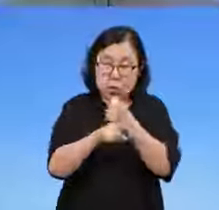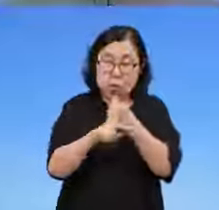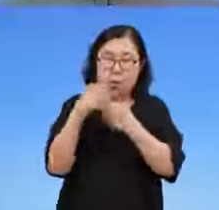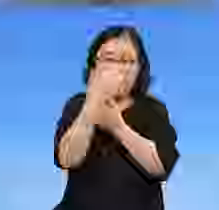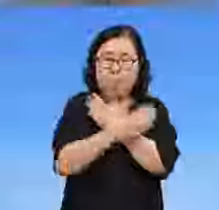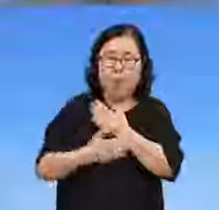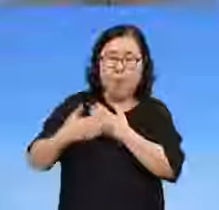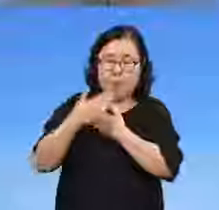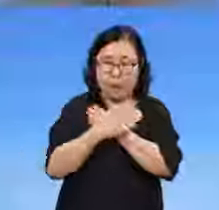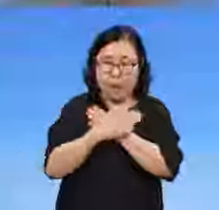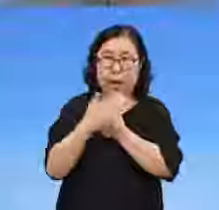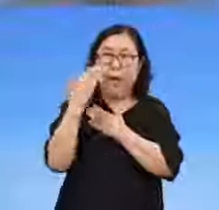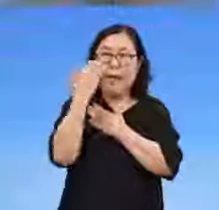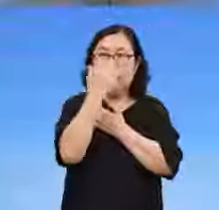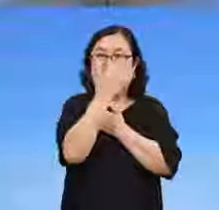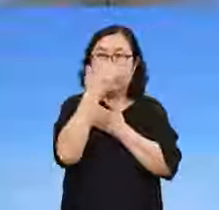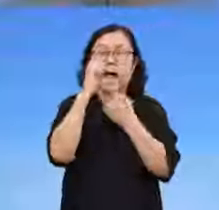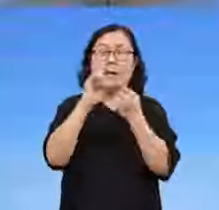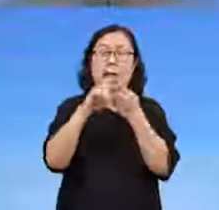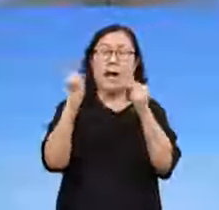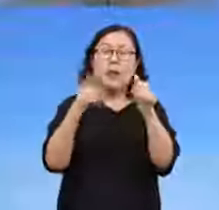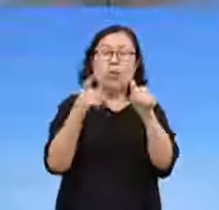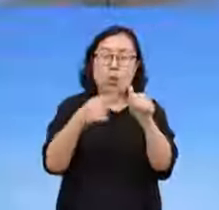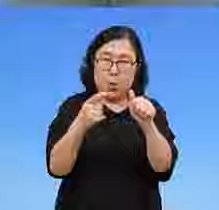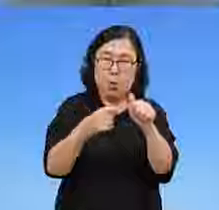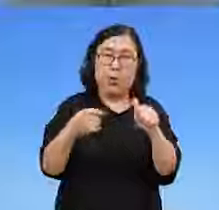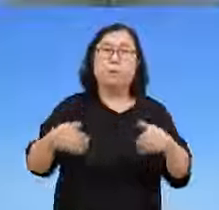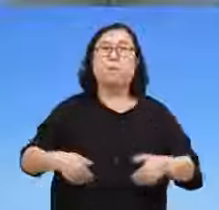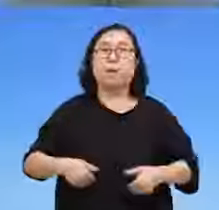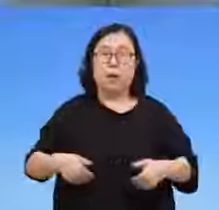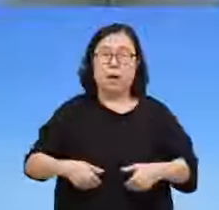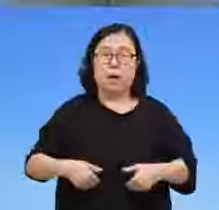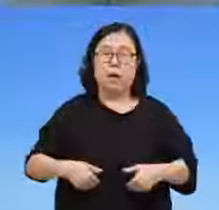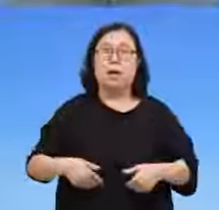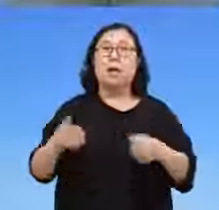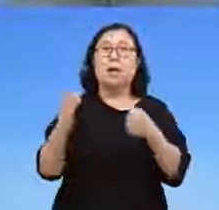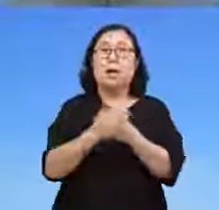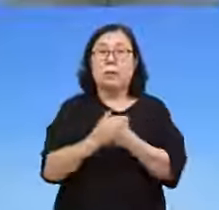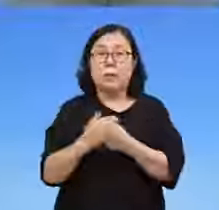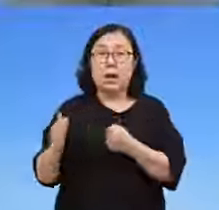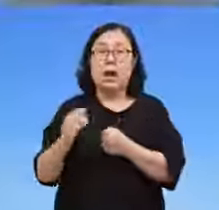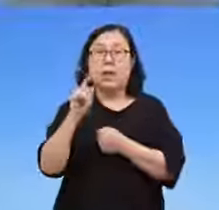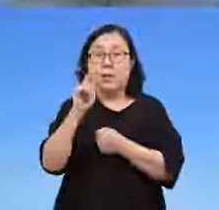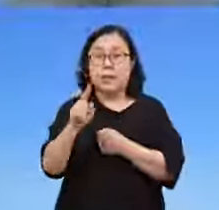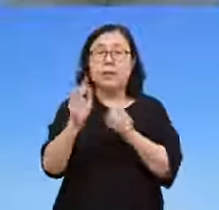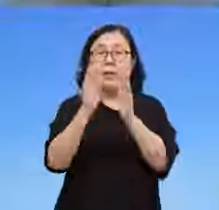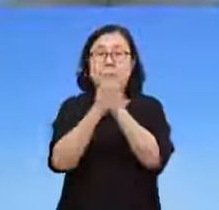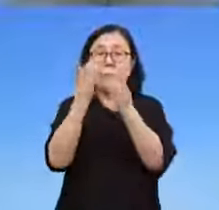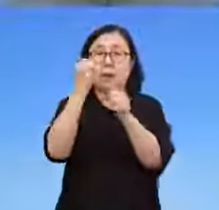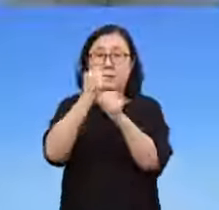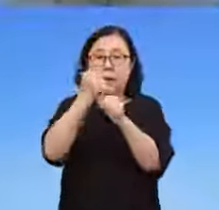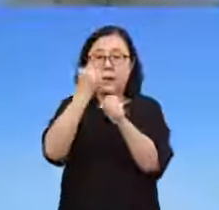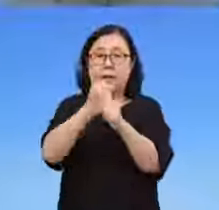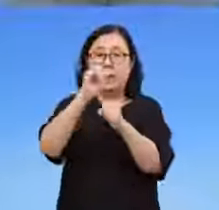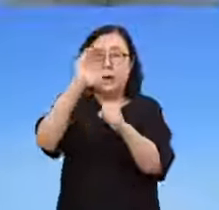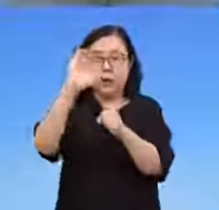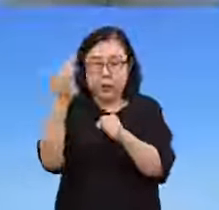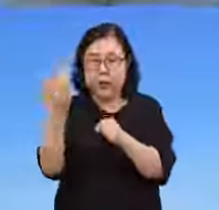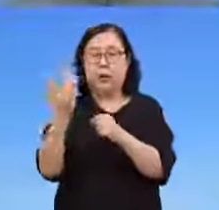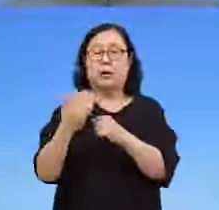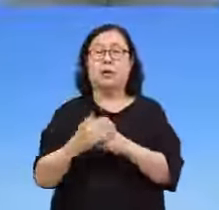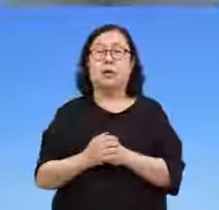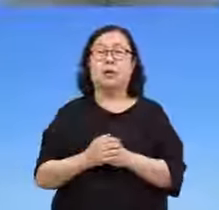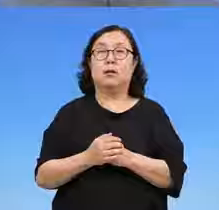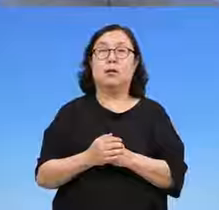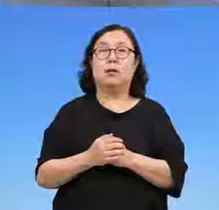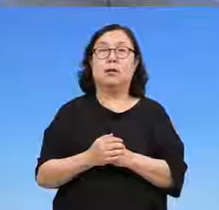교육을 해야 악한 것들이 이것을 사로잡지 않을 수 있다. 그게 이 책을 만들게 된 핵심적인